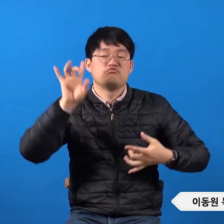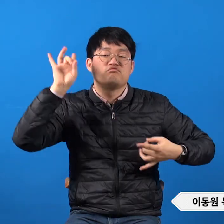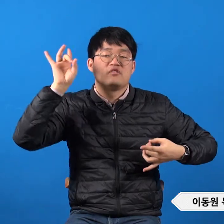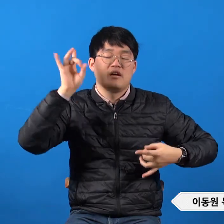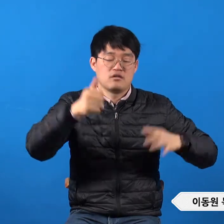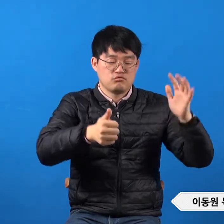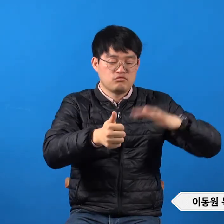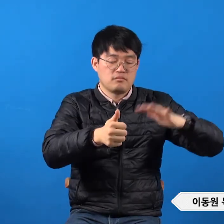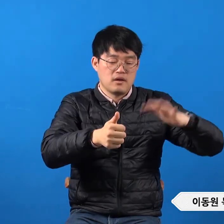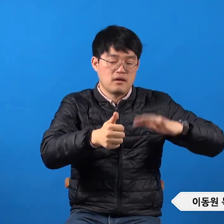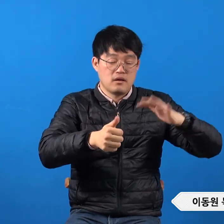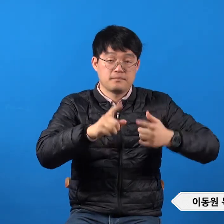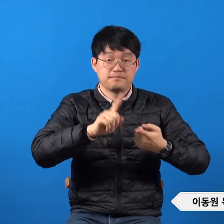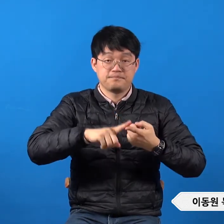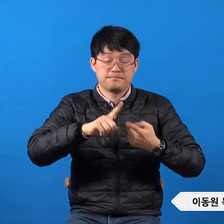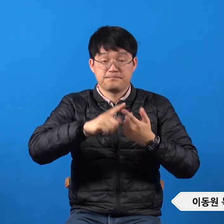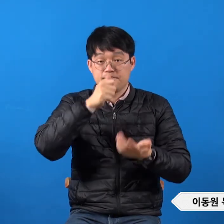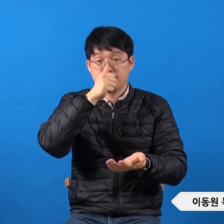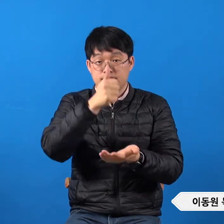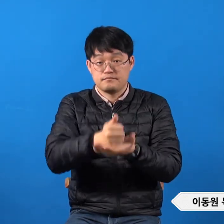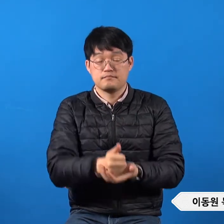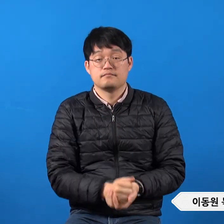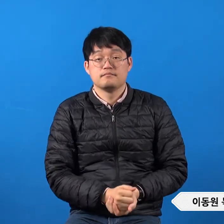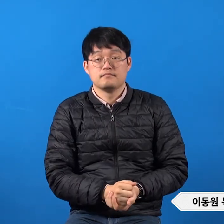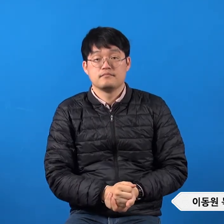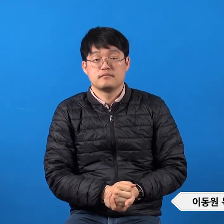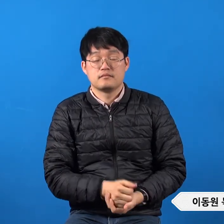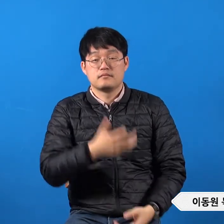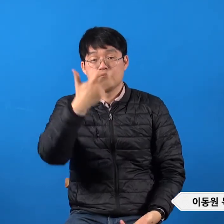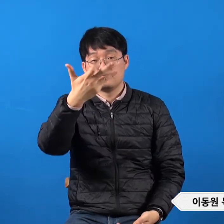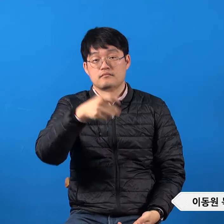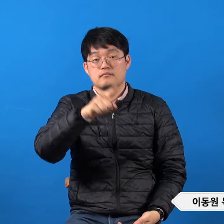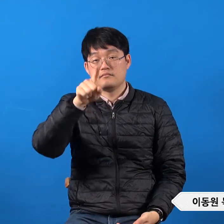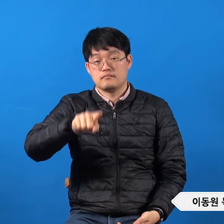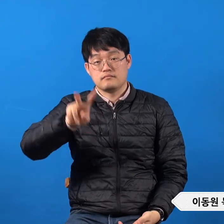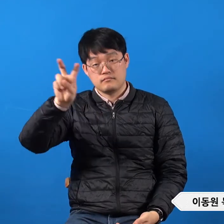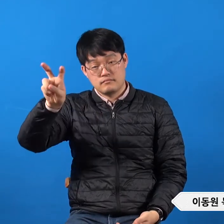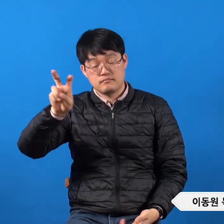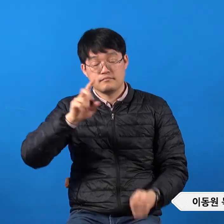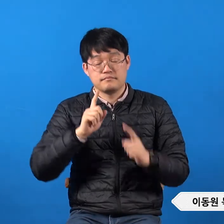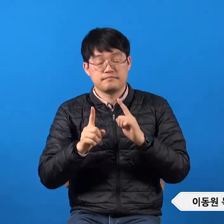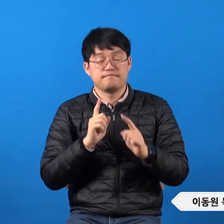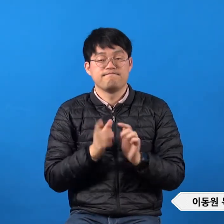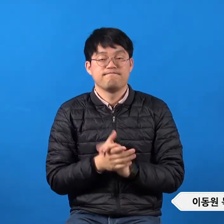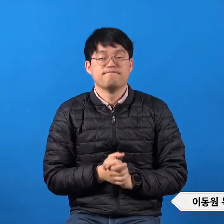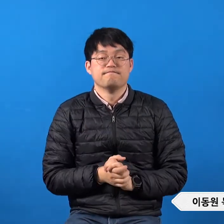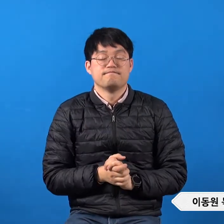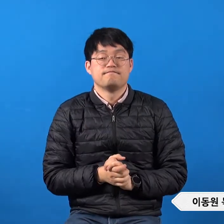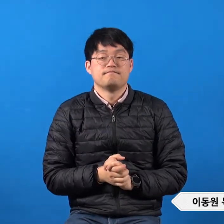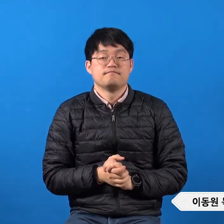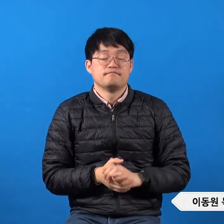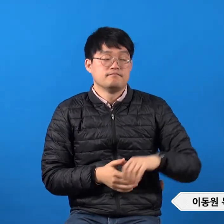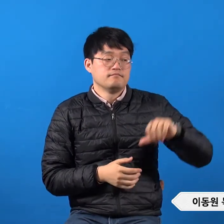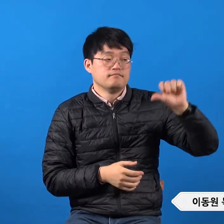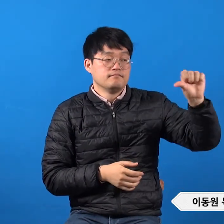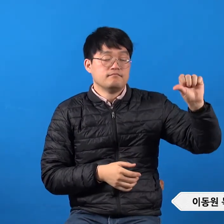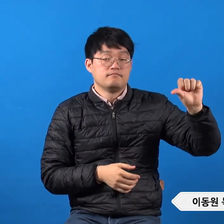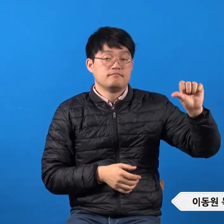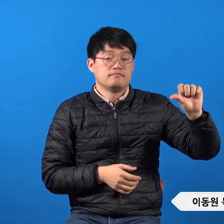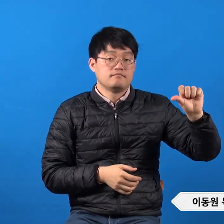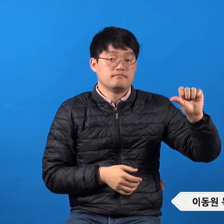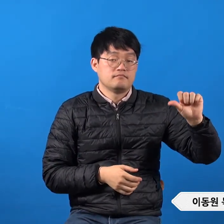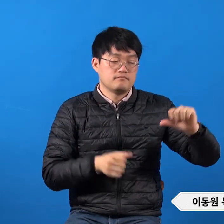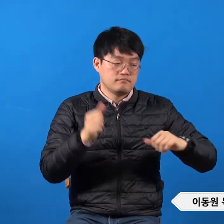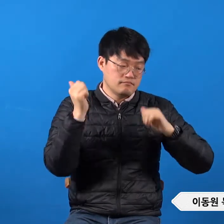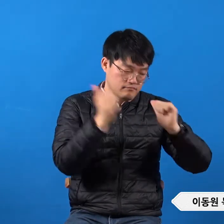번째가 우상숭배에 대한 범죄예요. 우상숭배에 대한 화. 18절부터 20절까지. 자, 이 다섯 번째